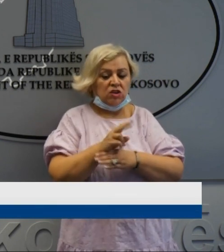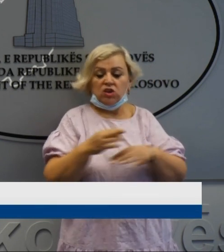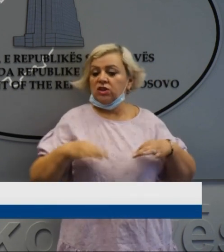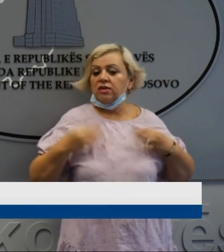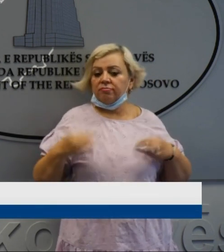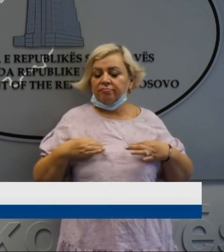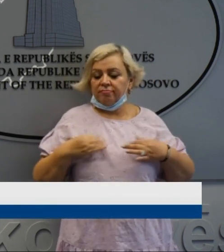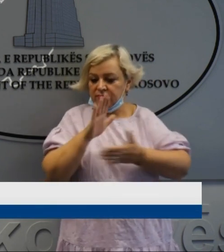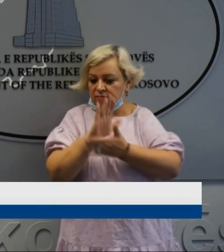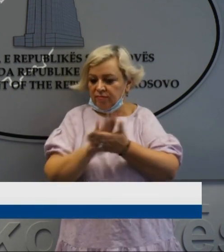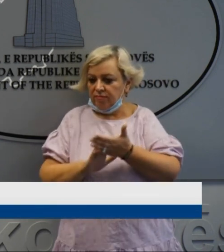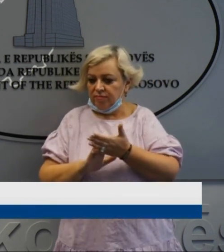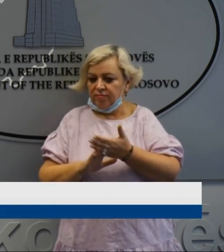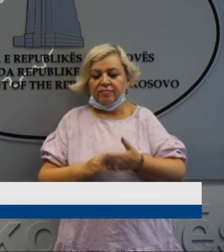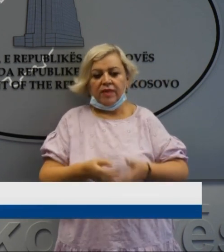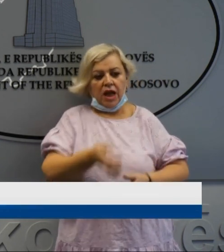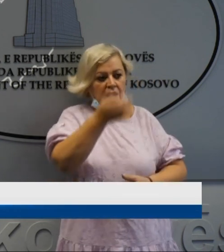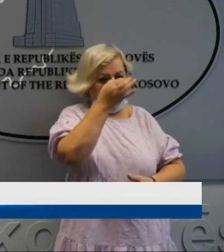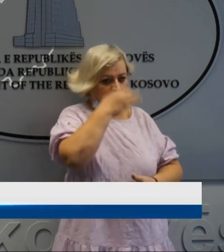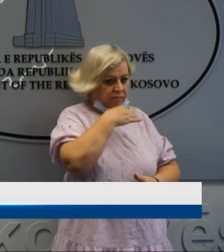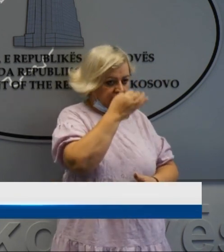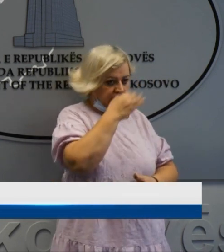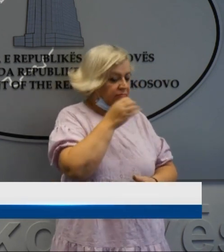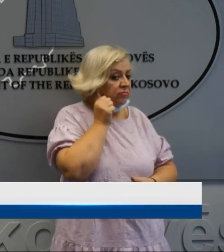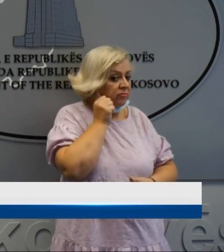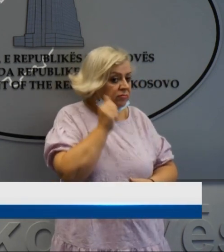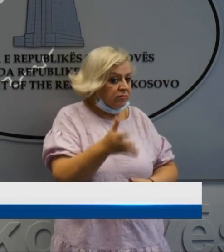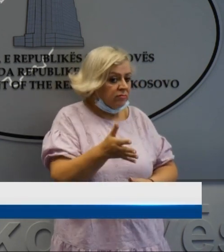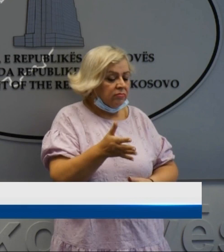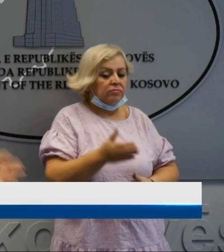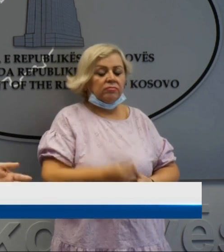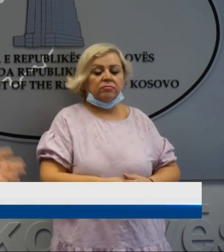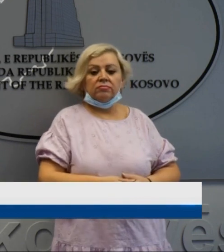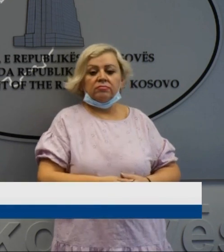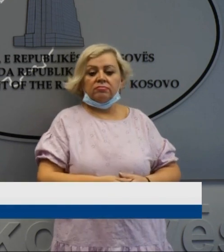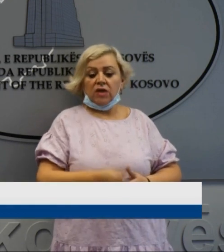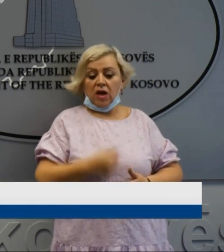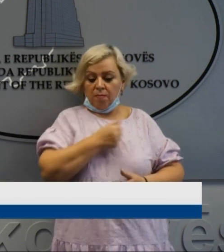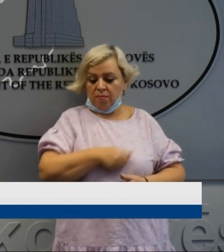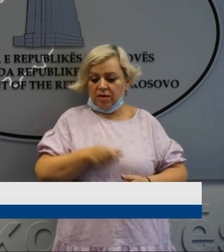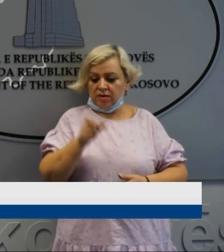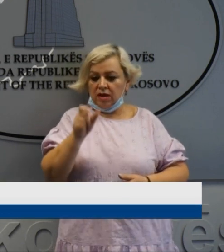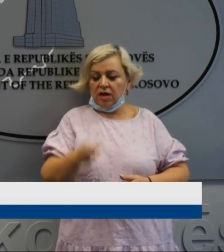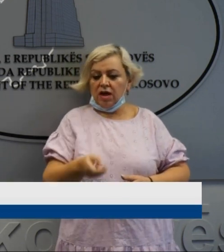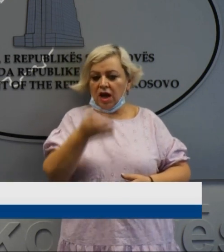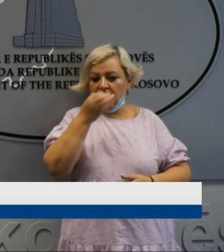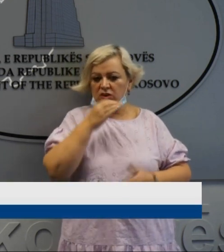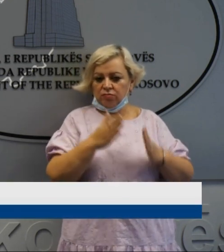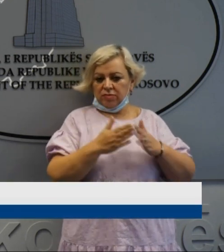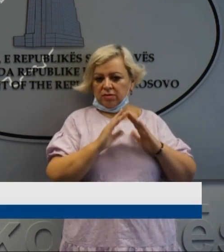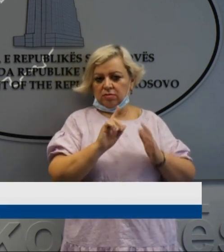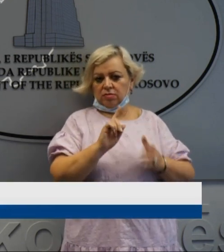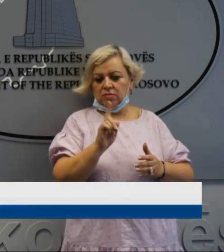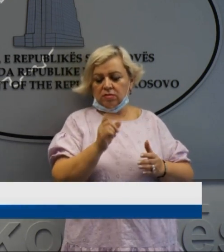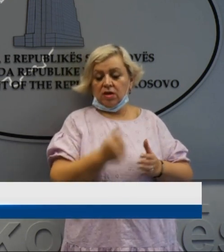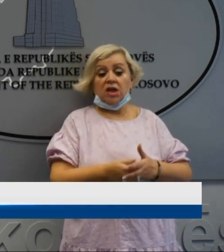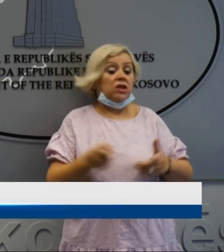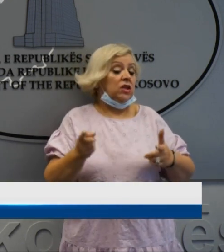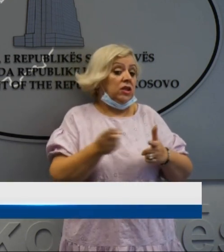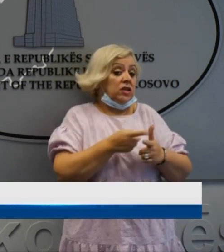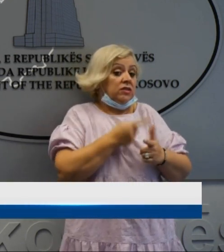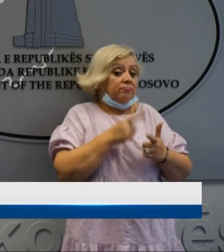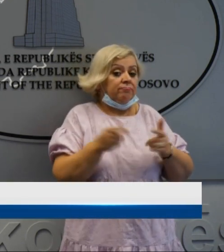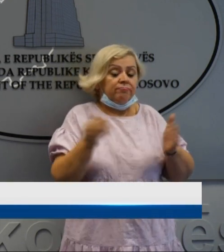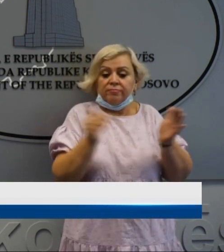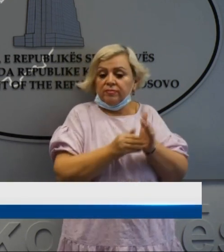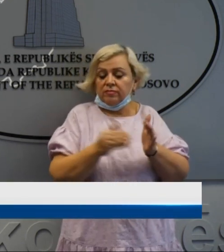shëndetësor, fillimisht me terapi ditore, ku pacientët të mos e marrin terapi në shtëpitë e tyre, por nëse është